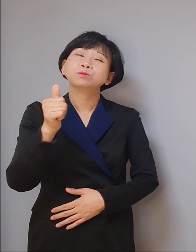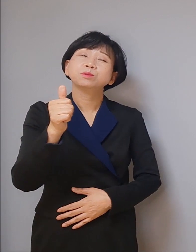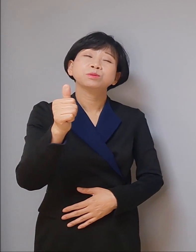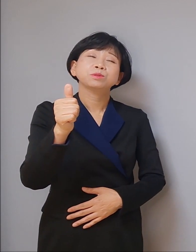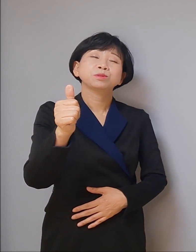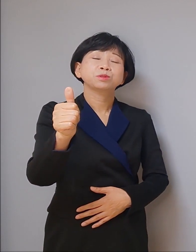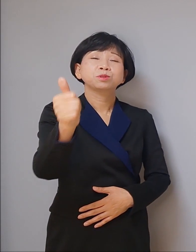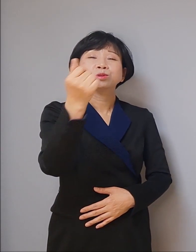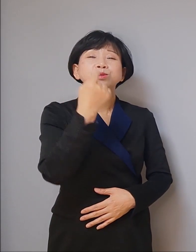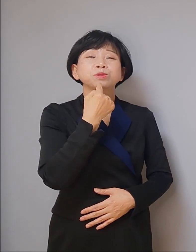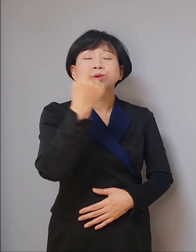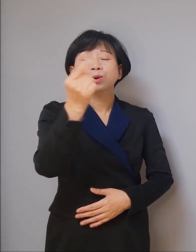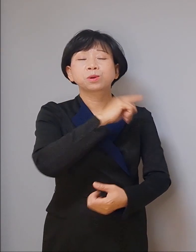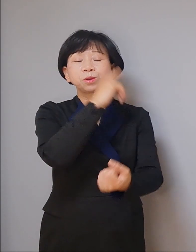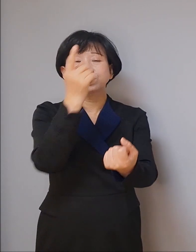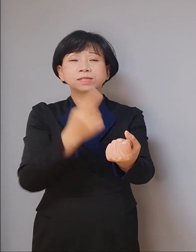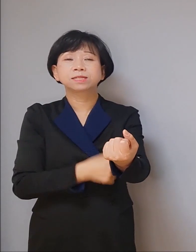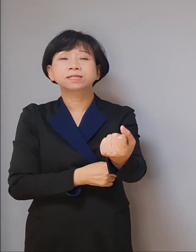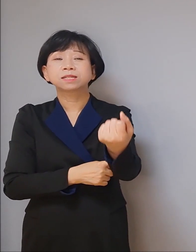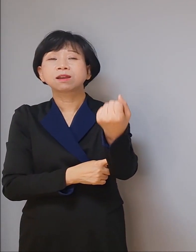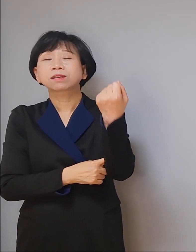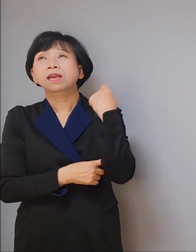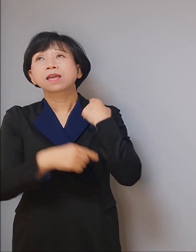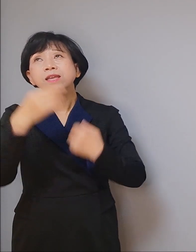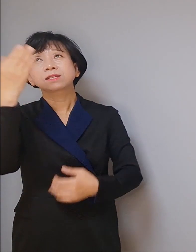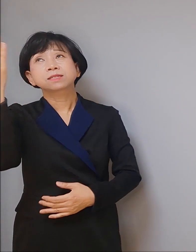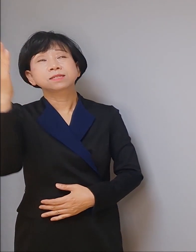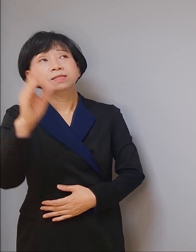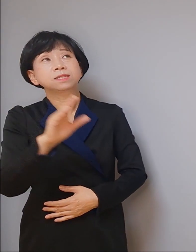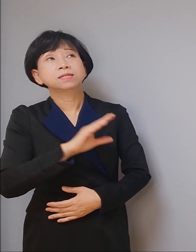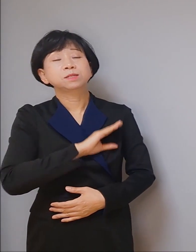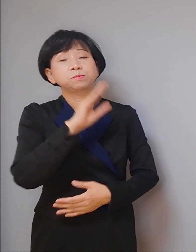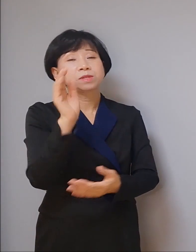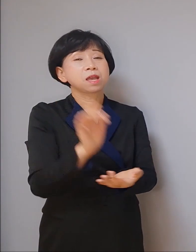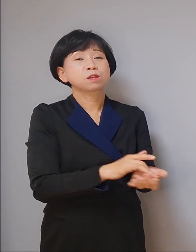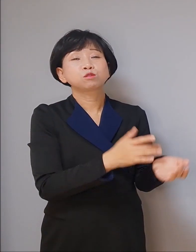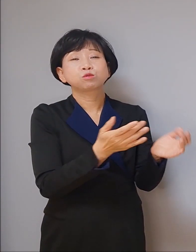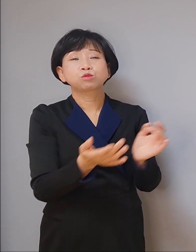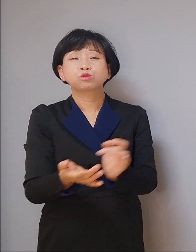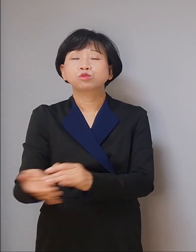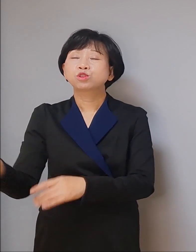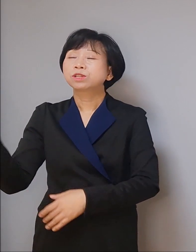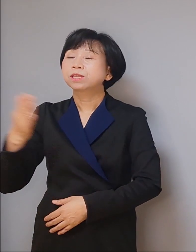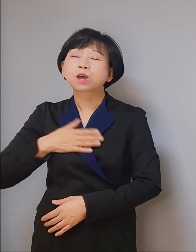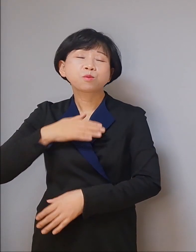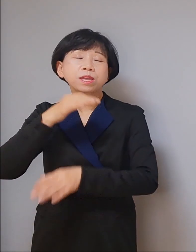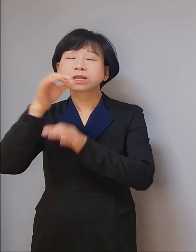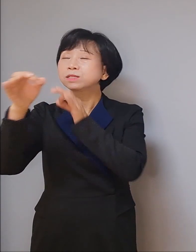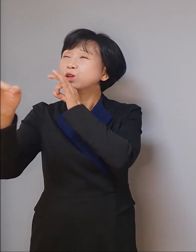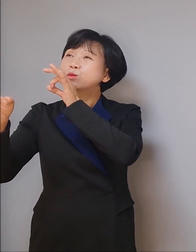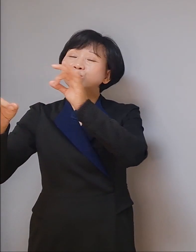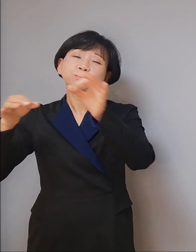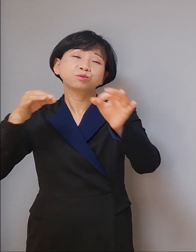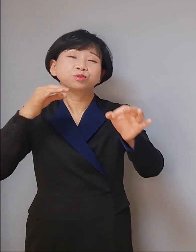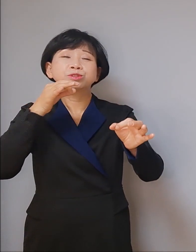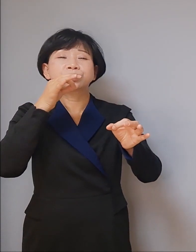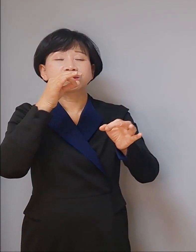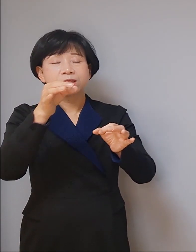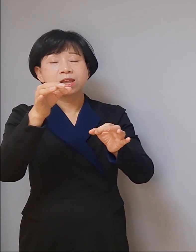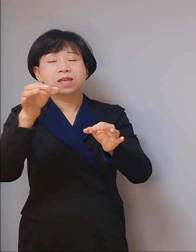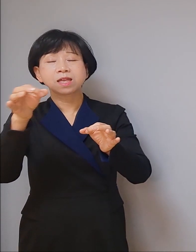예수 오 능력의 그 이름 예수 나 외쳐